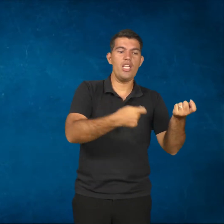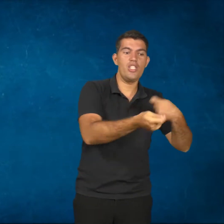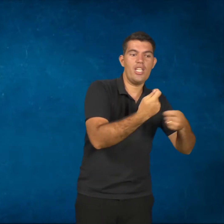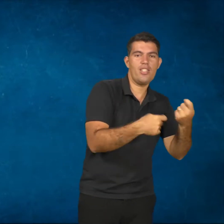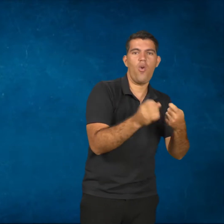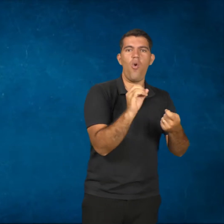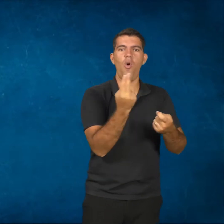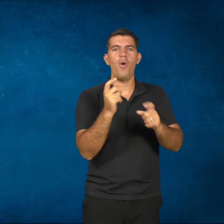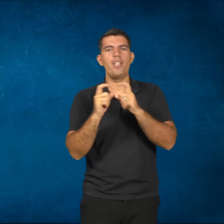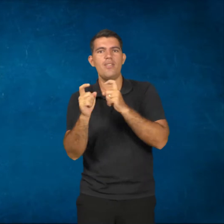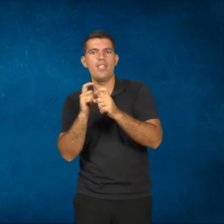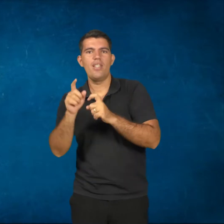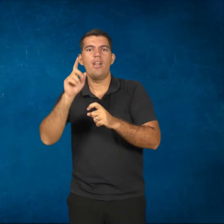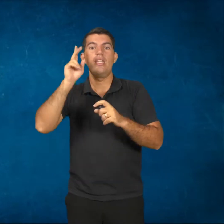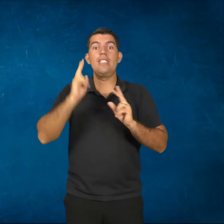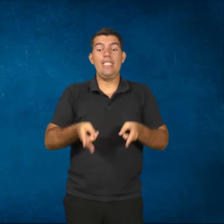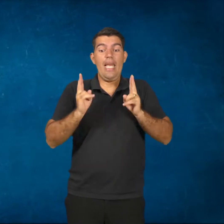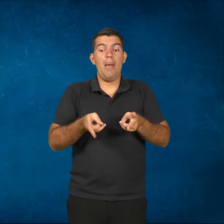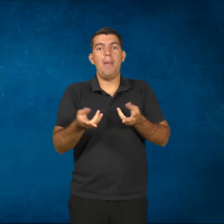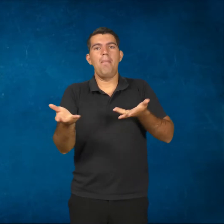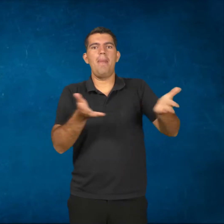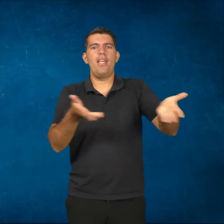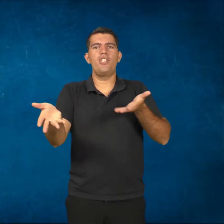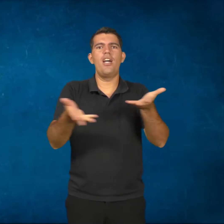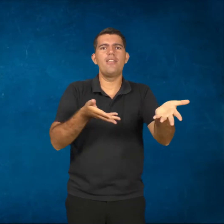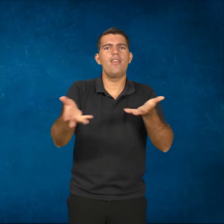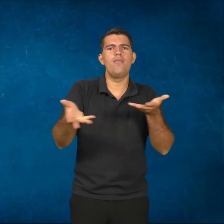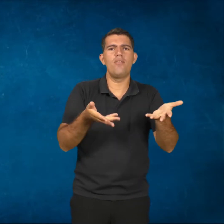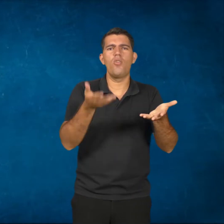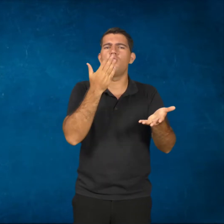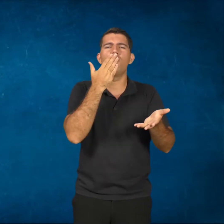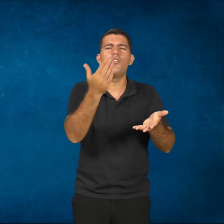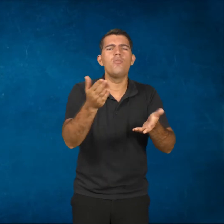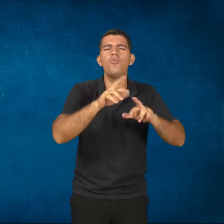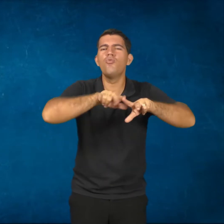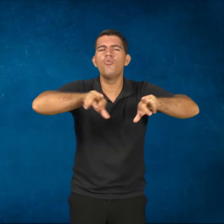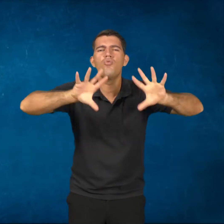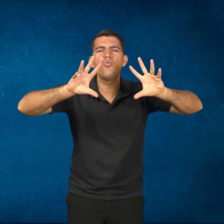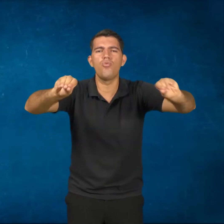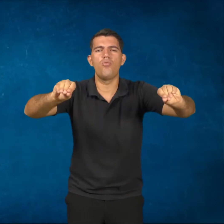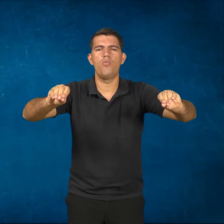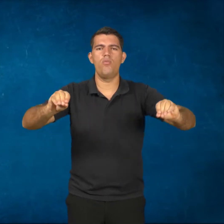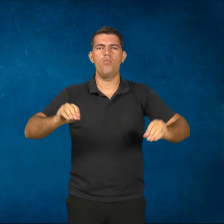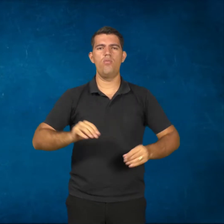ou administração signifique mediação, todo tipo de mediação.